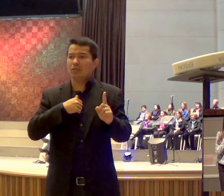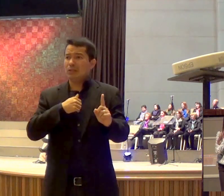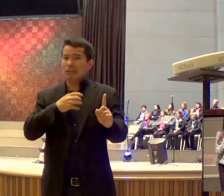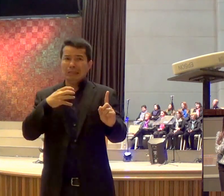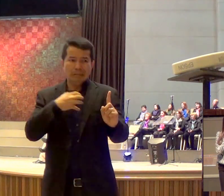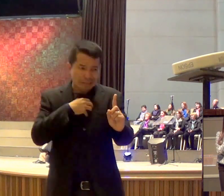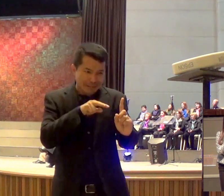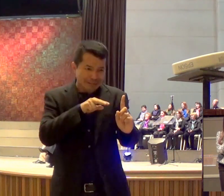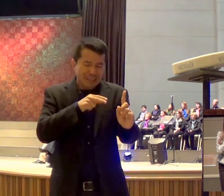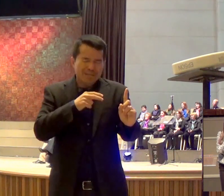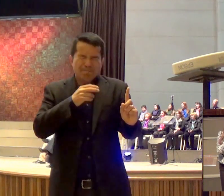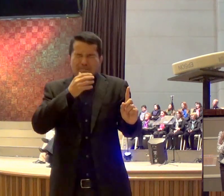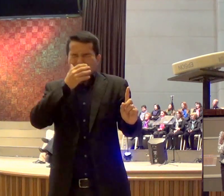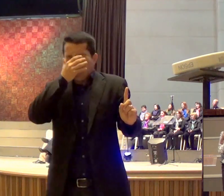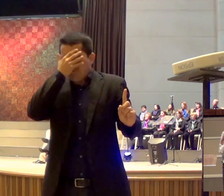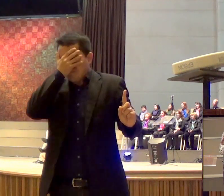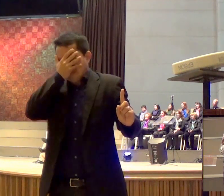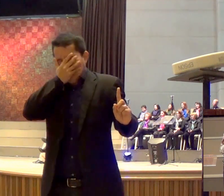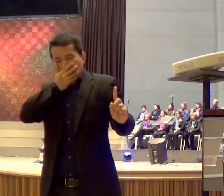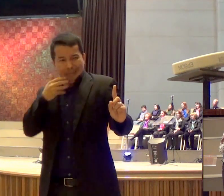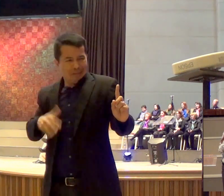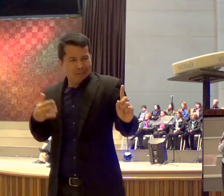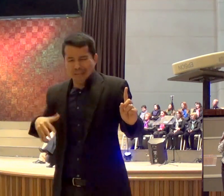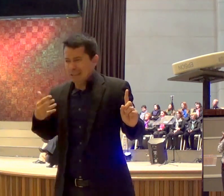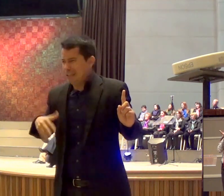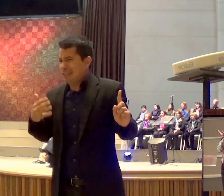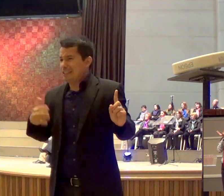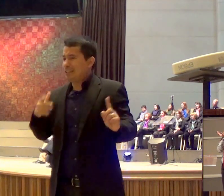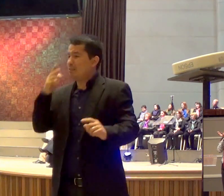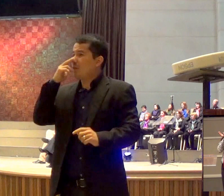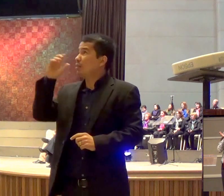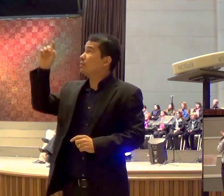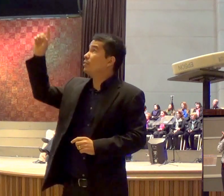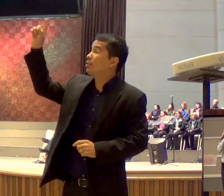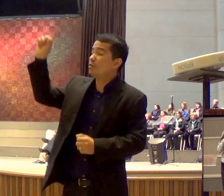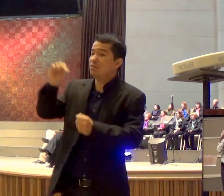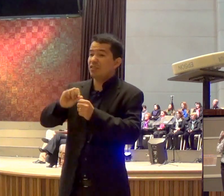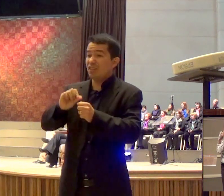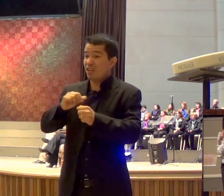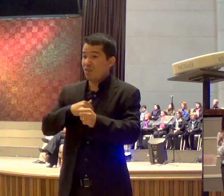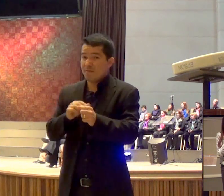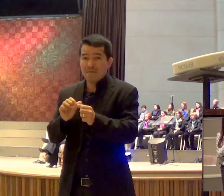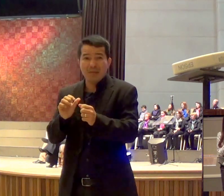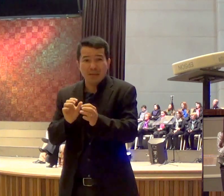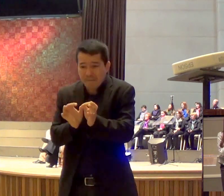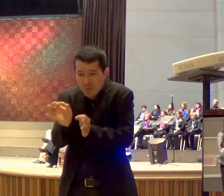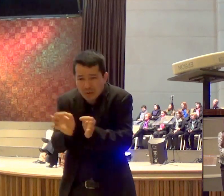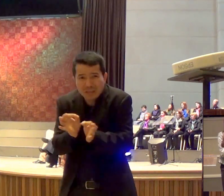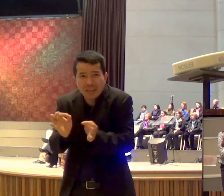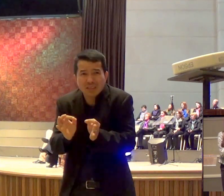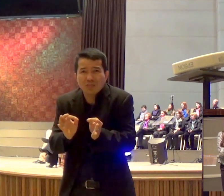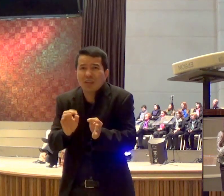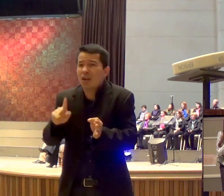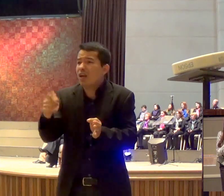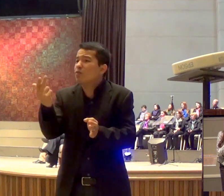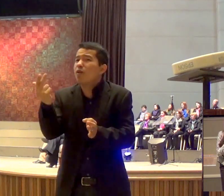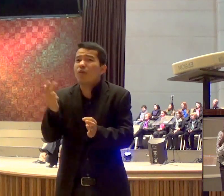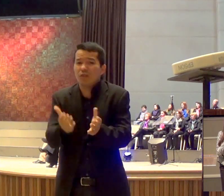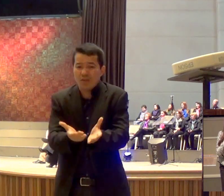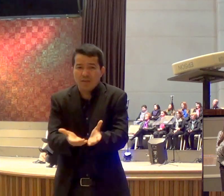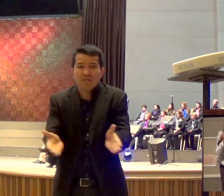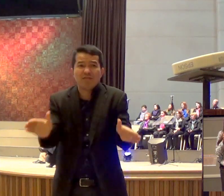dizer sempre os jovens ouviram Deus me fez como um vaso e como um vaso ele me jogou no chão